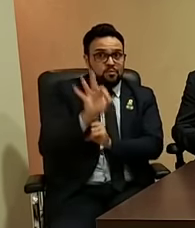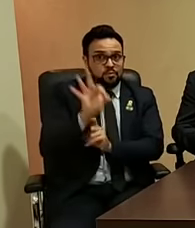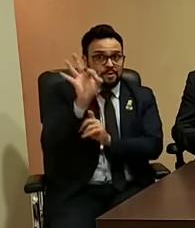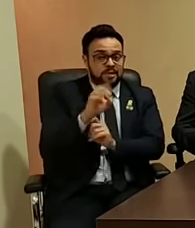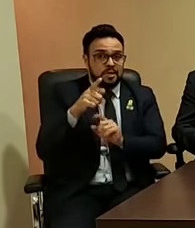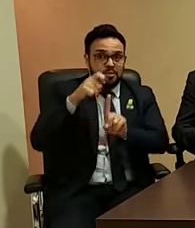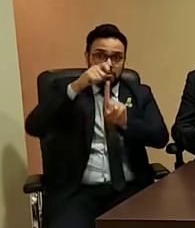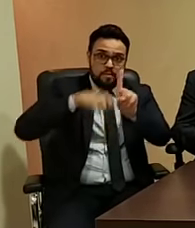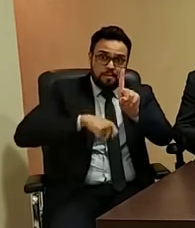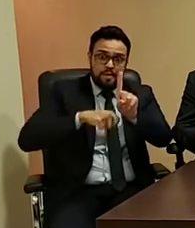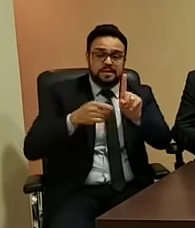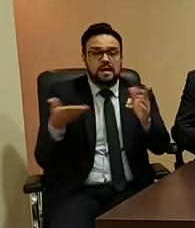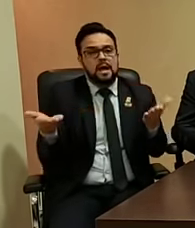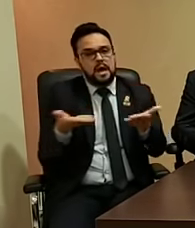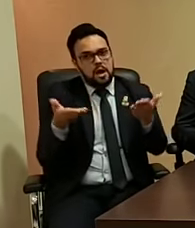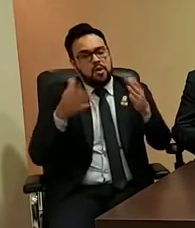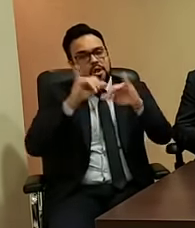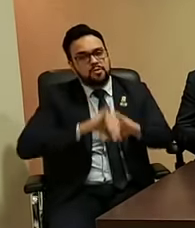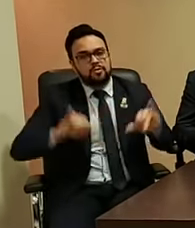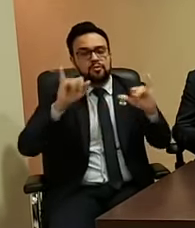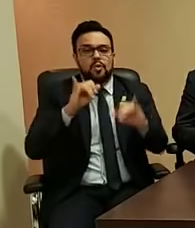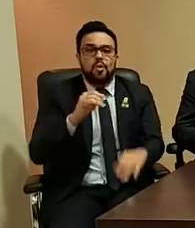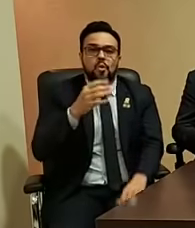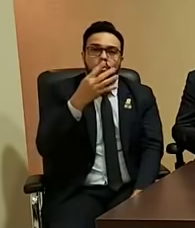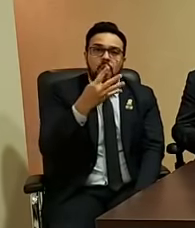mês e agora anunciamos em